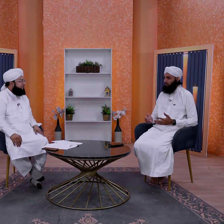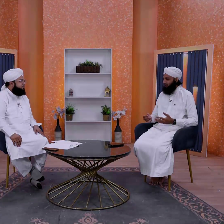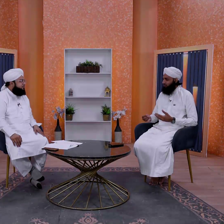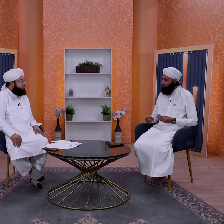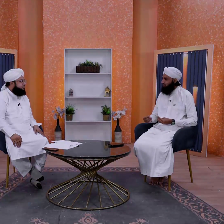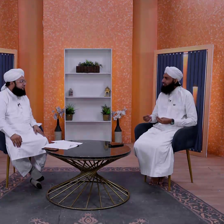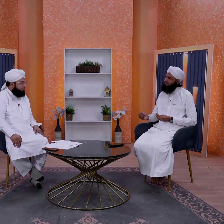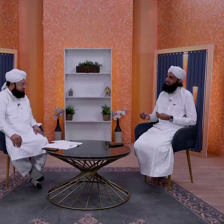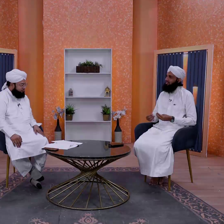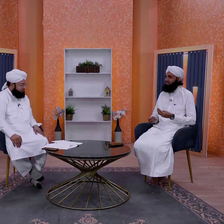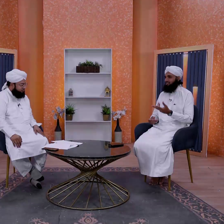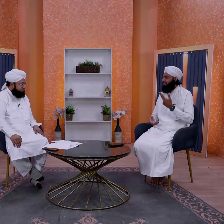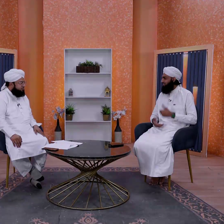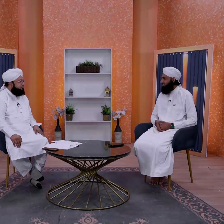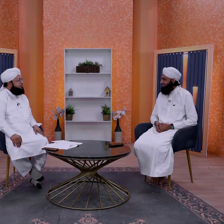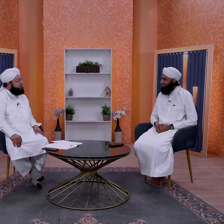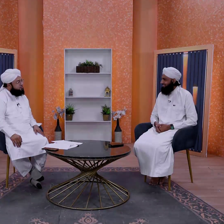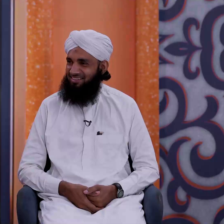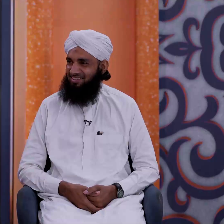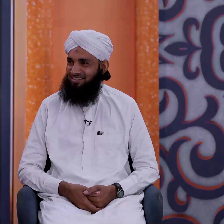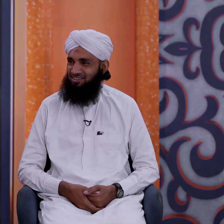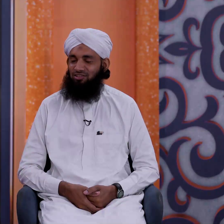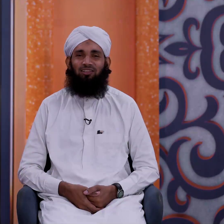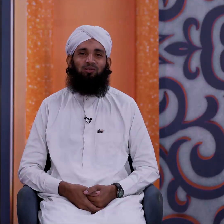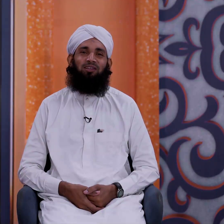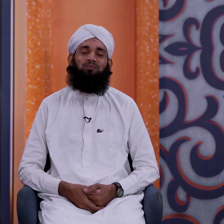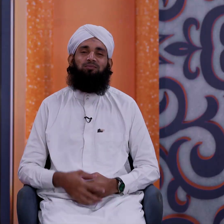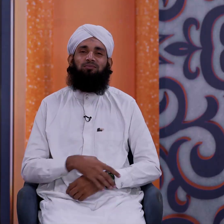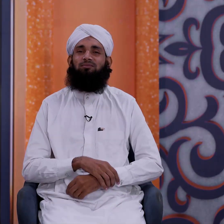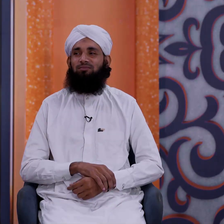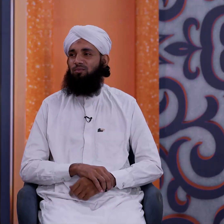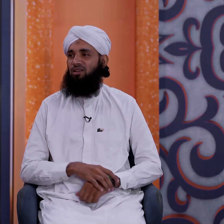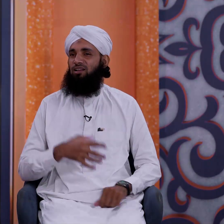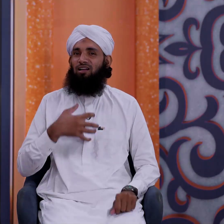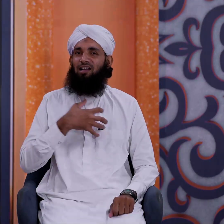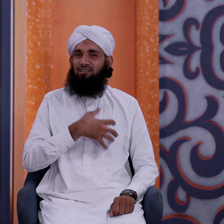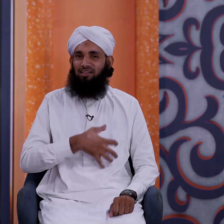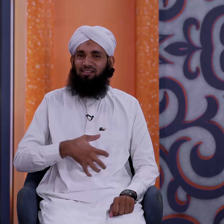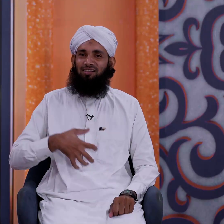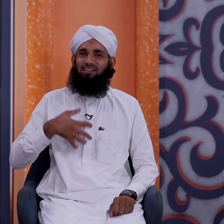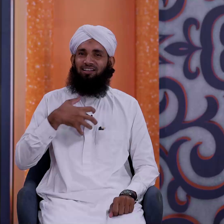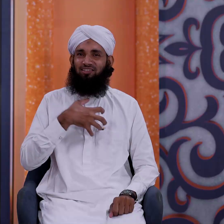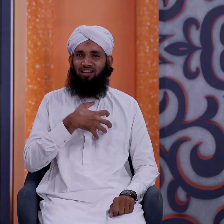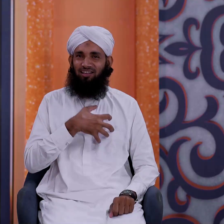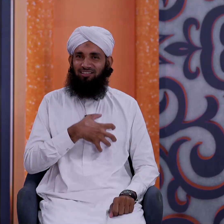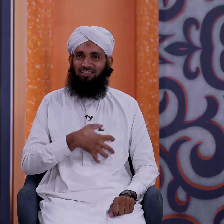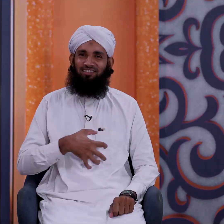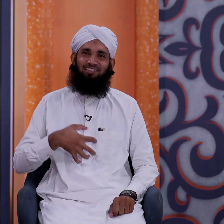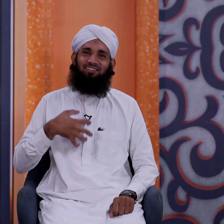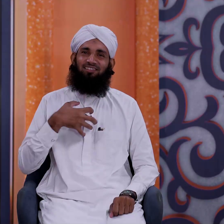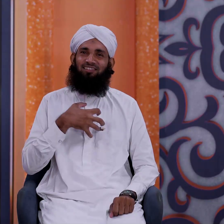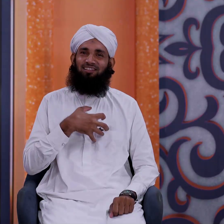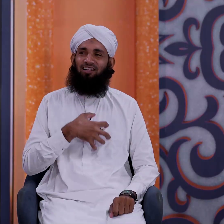جو ہمارا موضوع ہے اسی سے ریلیٹڈ چند اشارے سیکھیں گے. جی کون سے نام بتا دیں. حسد کا اشارہ یہ